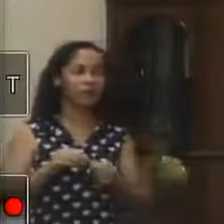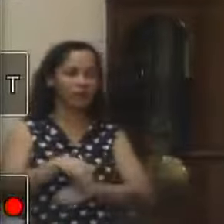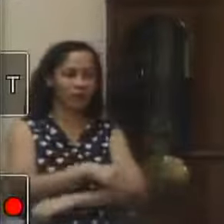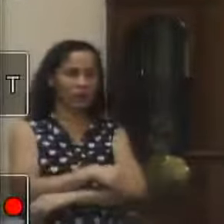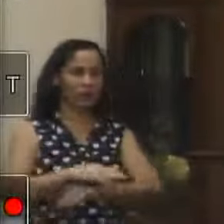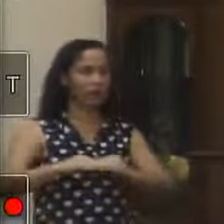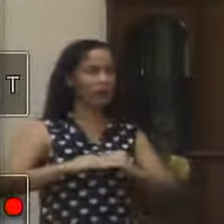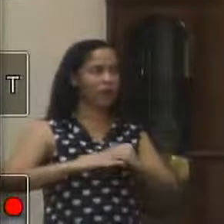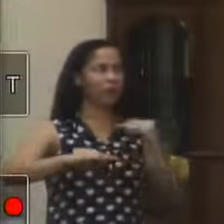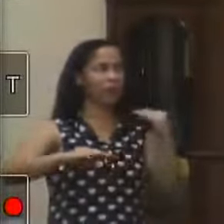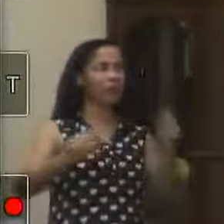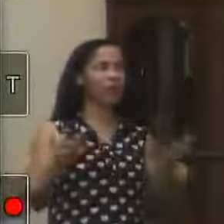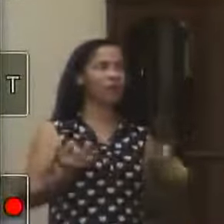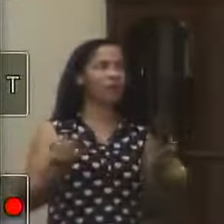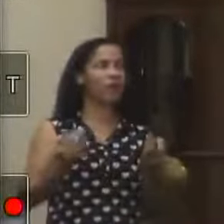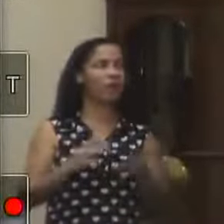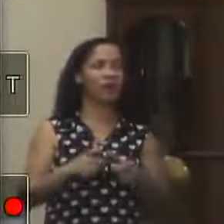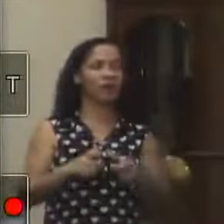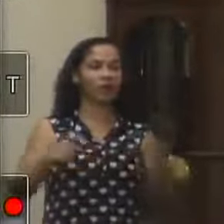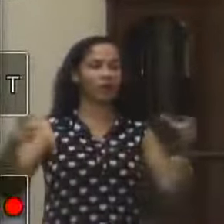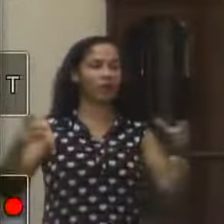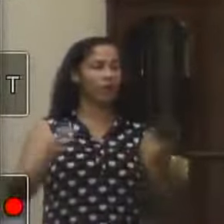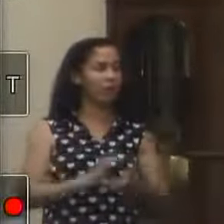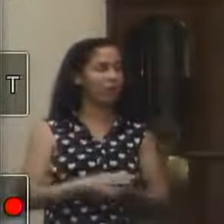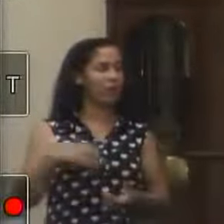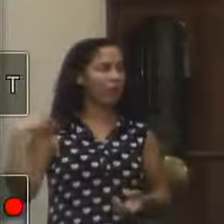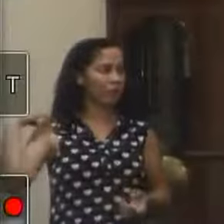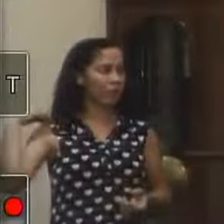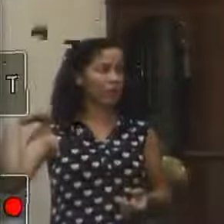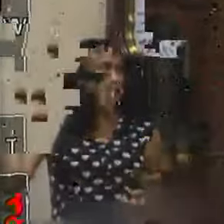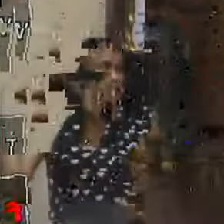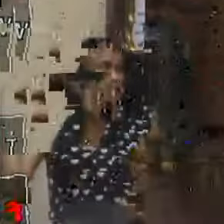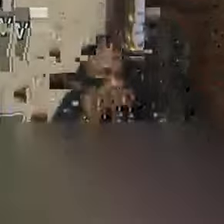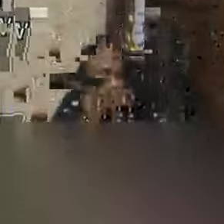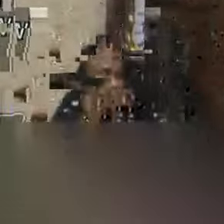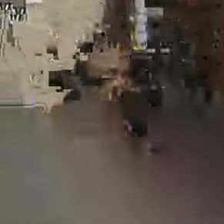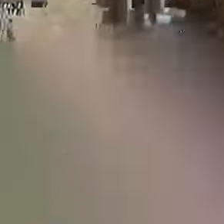ótimo. Ficou ótimo, o bairro está crescendo. Pode olhar que